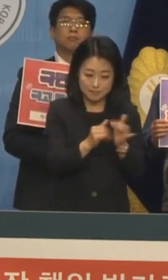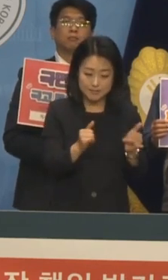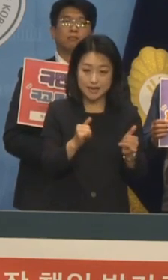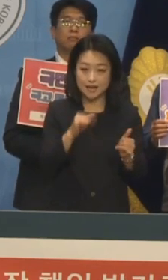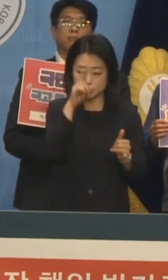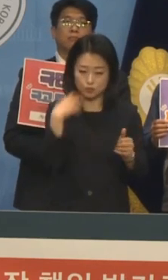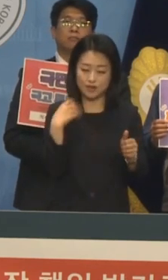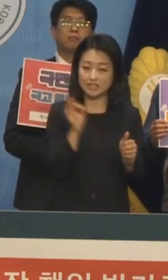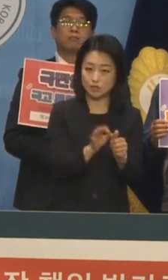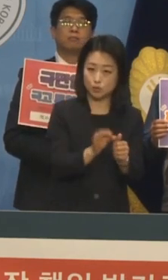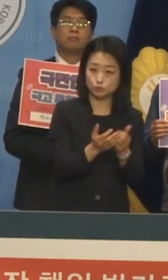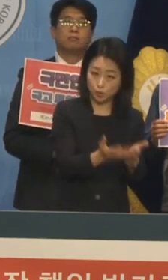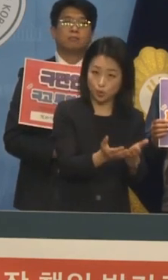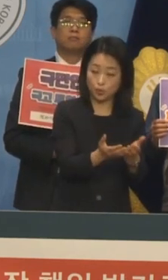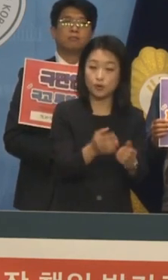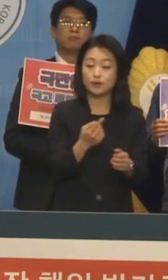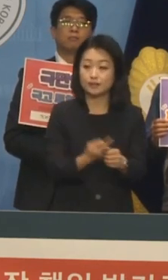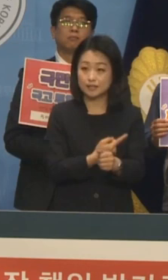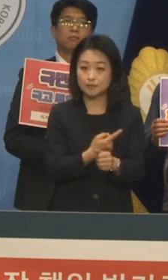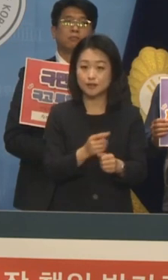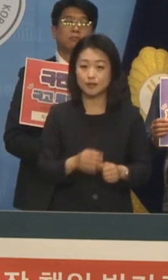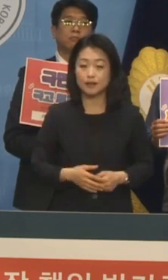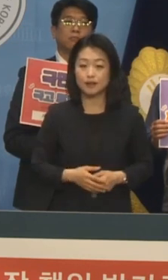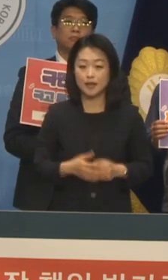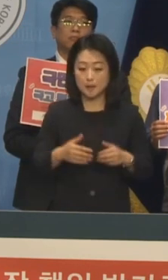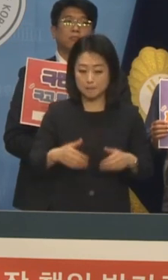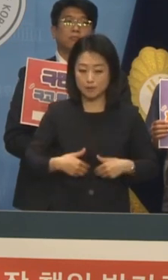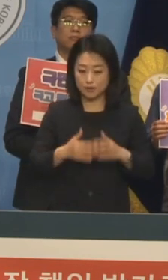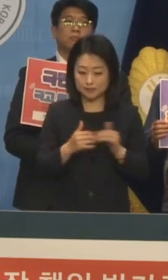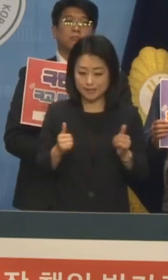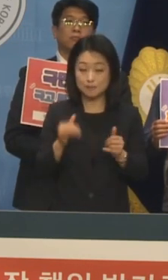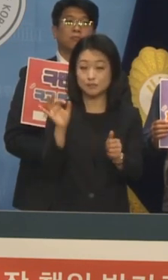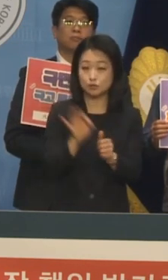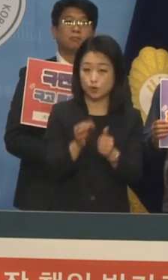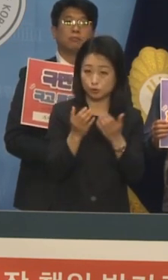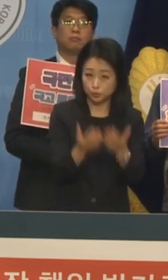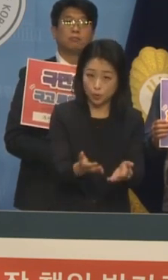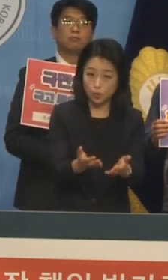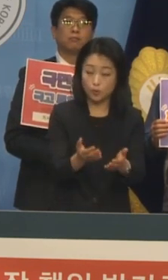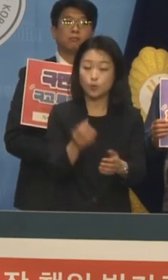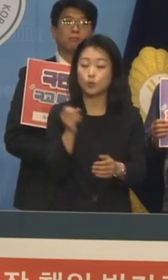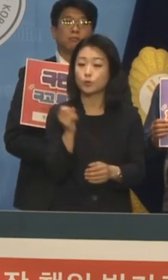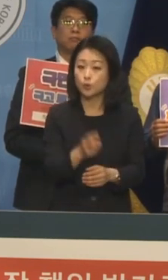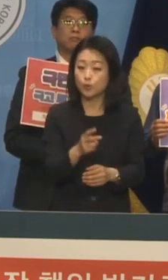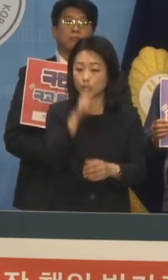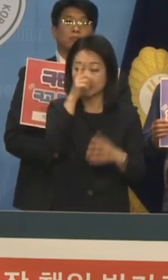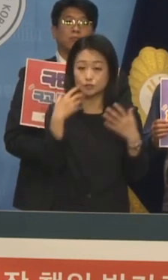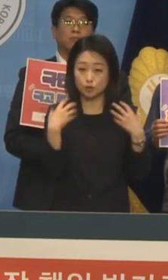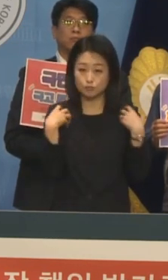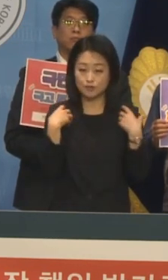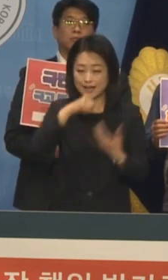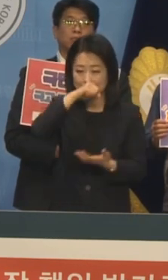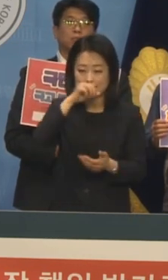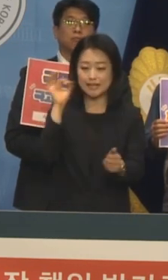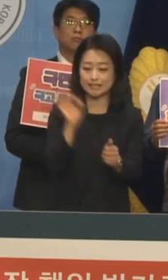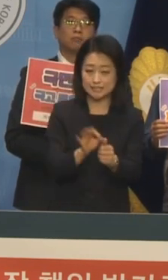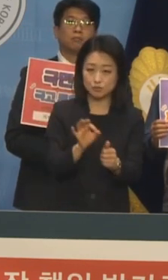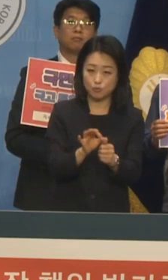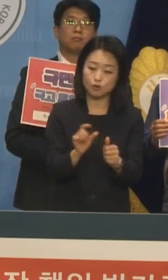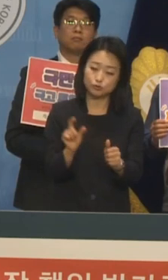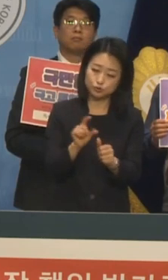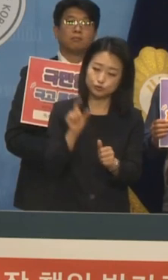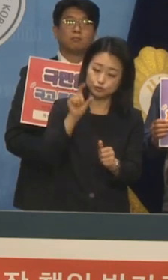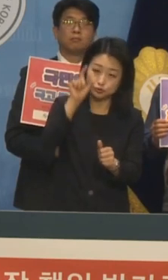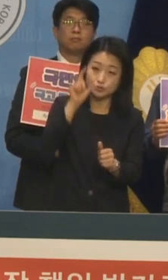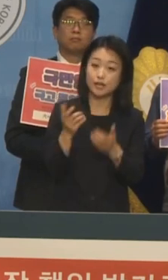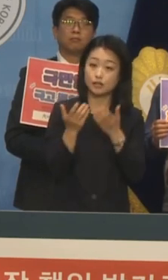확대를 통해서 사각지대를 해소하겠다는 목표를 설정하고 이를 뒷받침하기 위해 정부의 재정 지원을 단계적으로